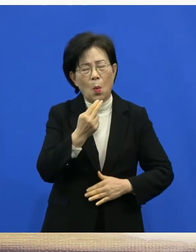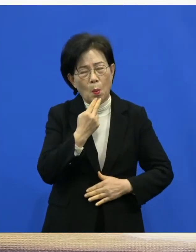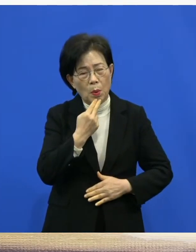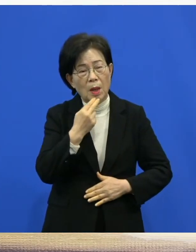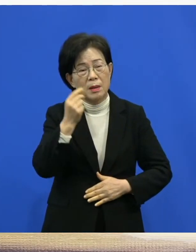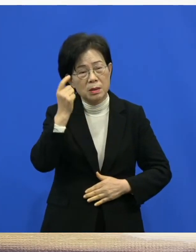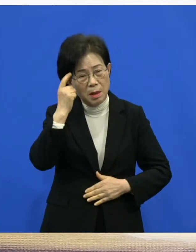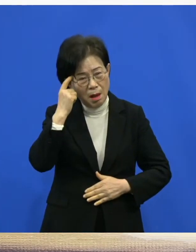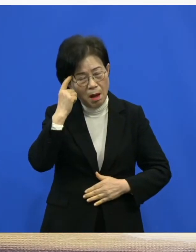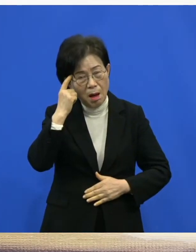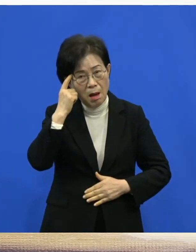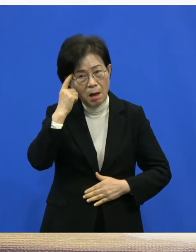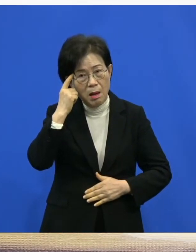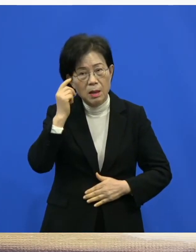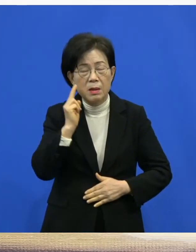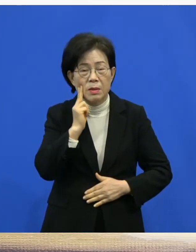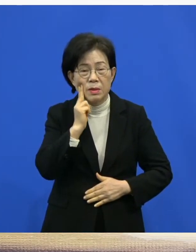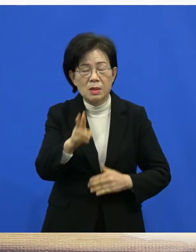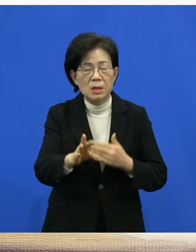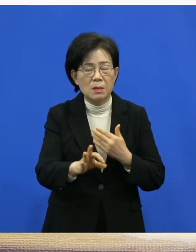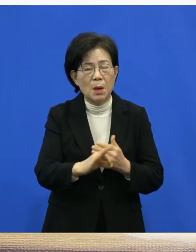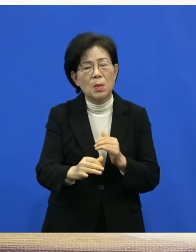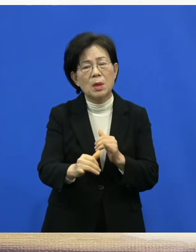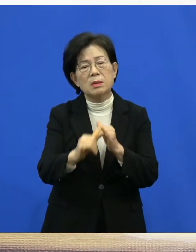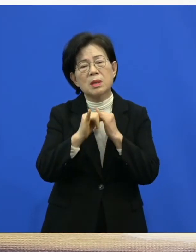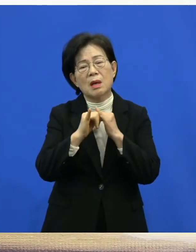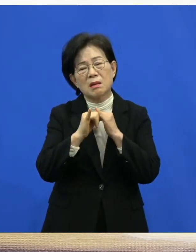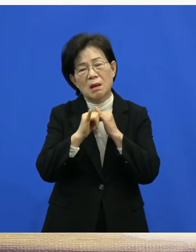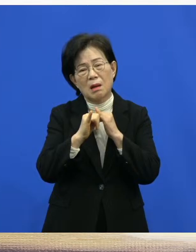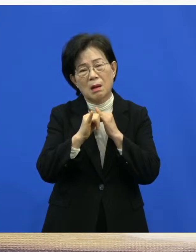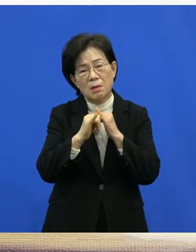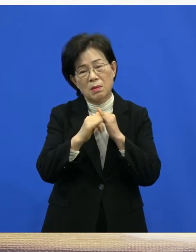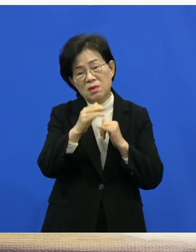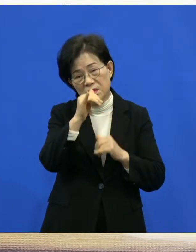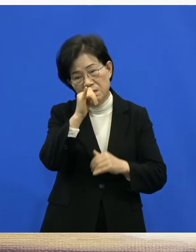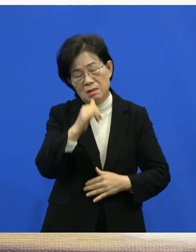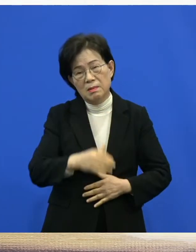이게 심하면 죽고 싶은 거죠.